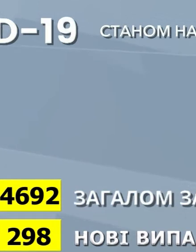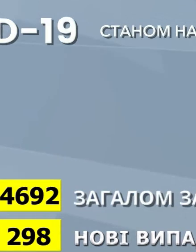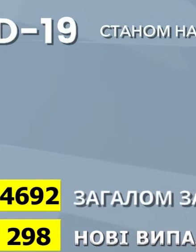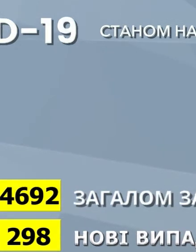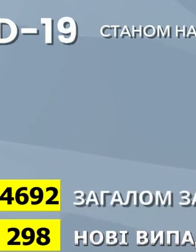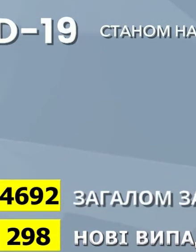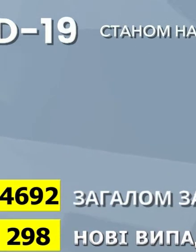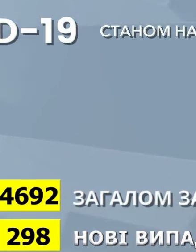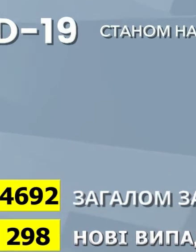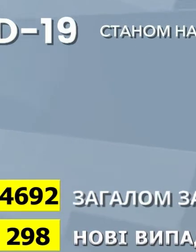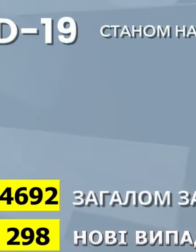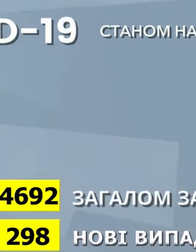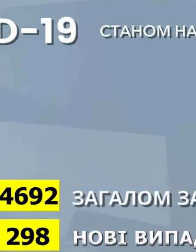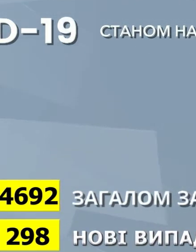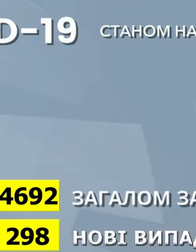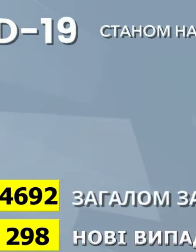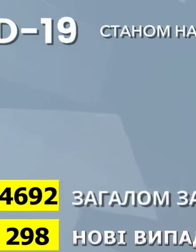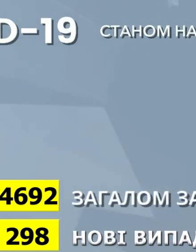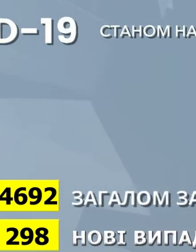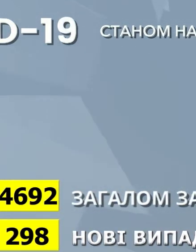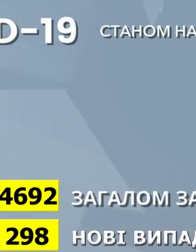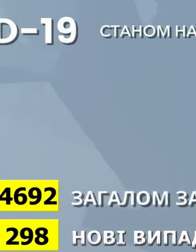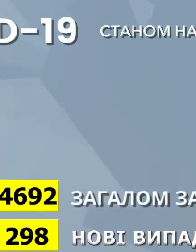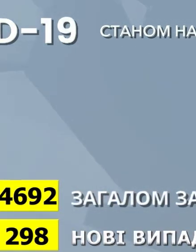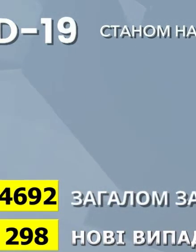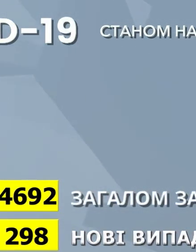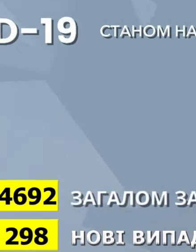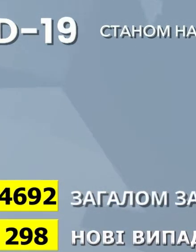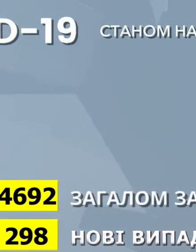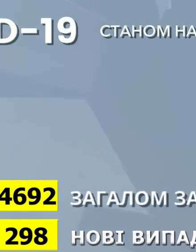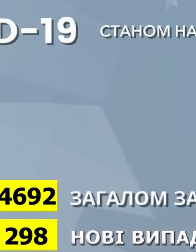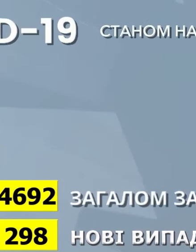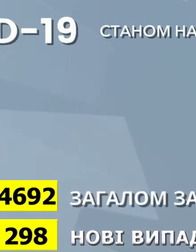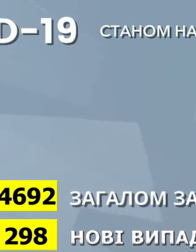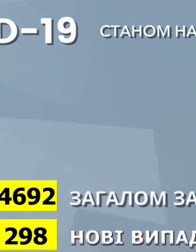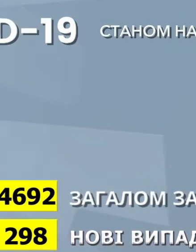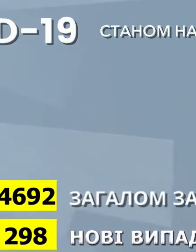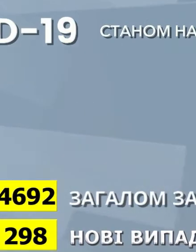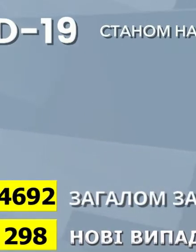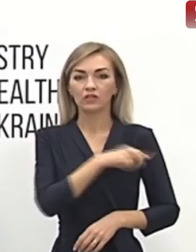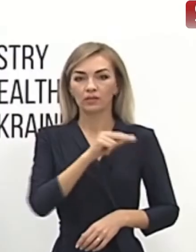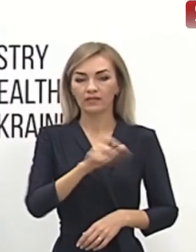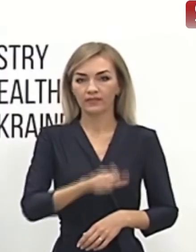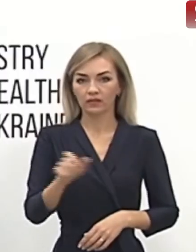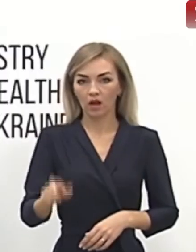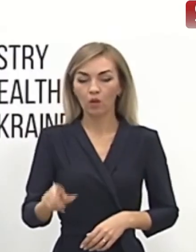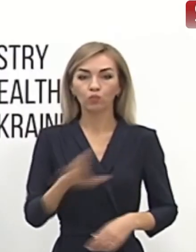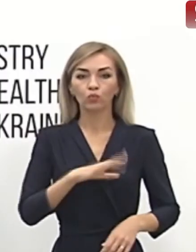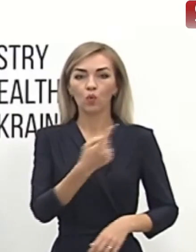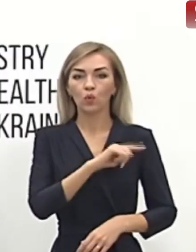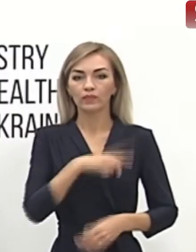інфекції. Пальму першості з захворілих на коронавірус наразі тримають Київ, Львівська та Харківська області.